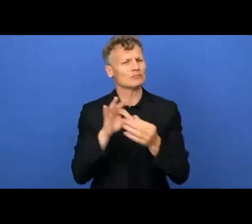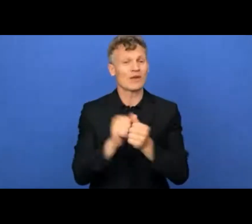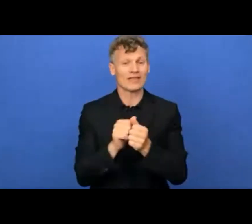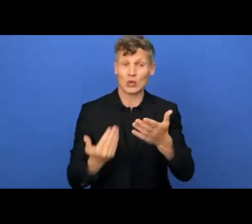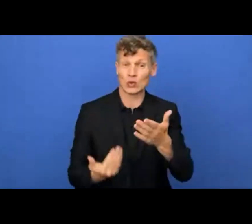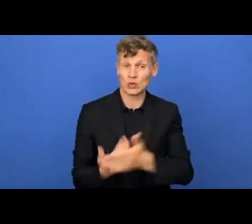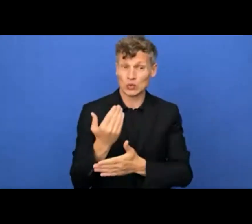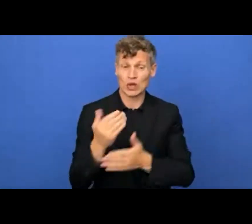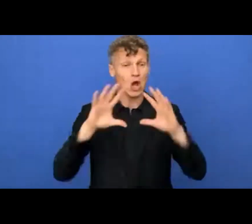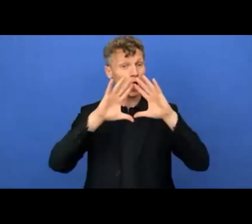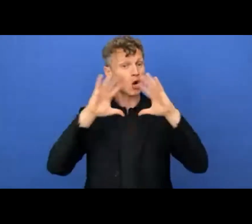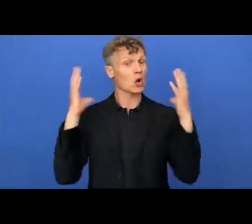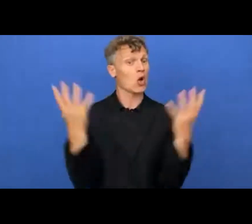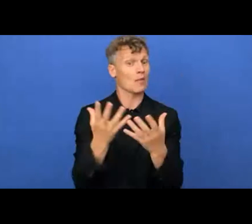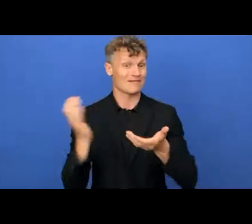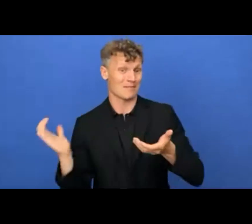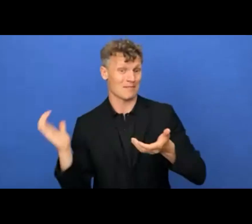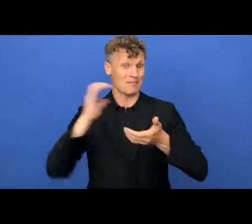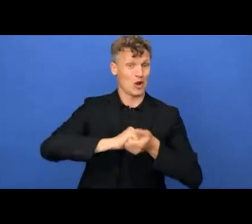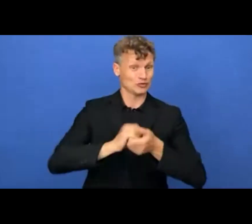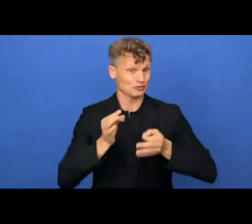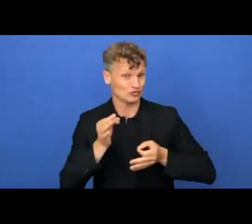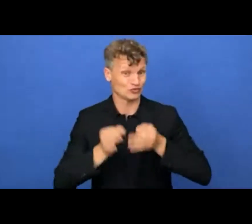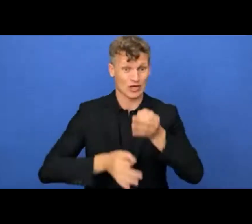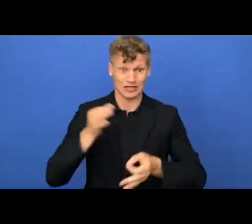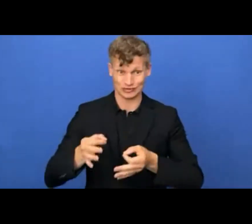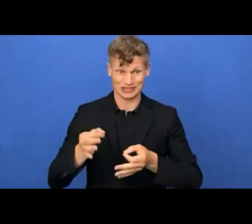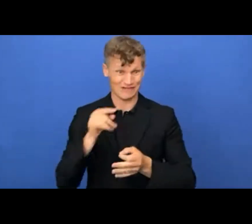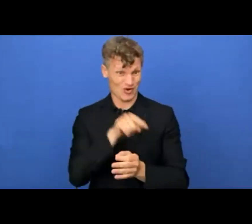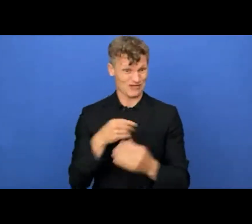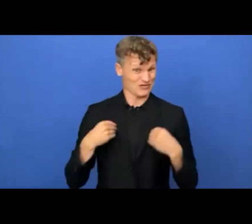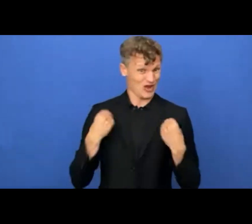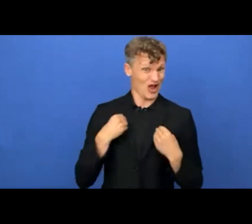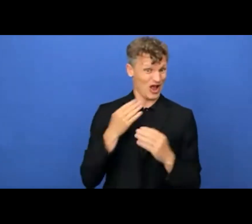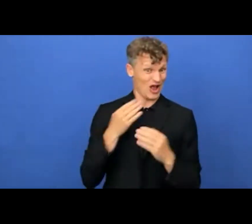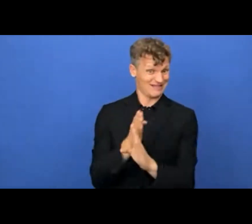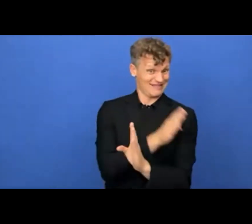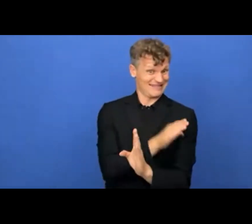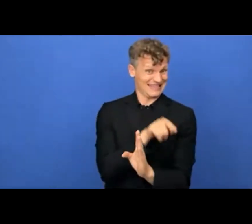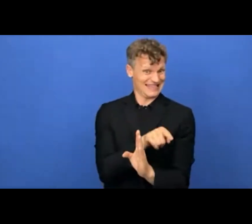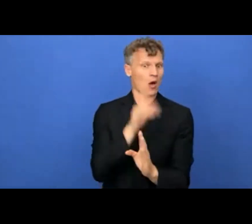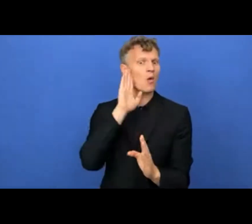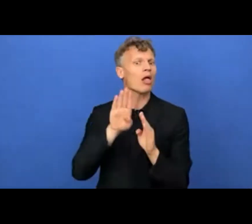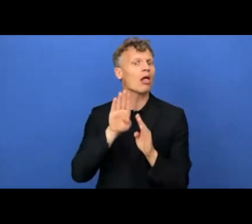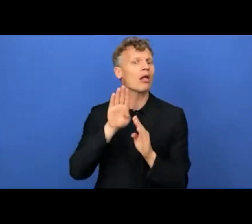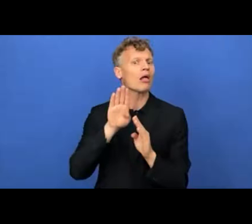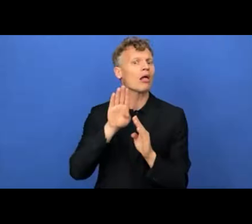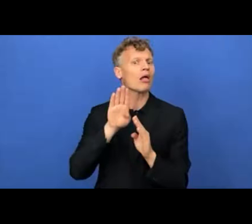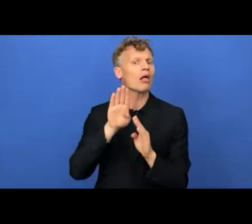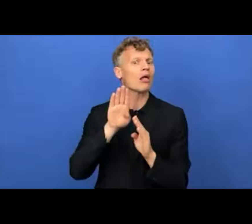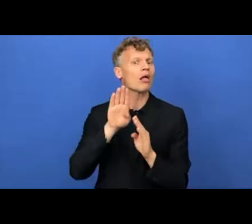présentation très importante avec la nouvelle stratégie de partenariat qui va voir le jour à